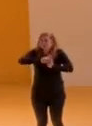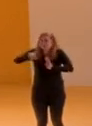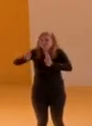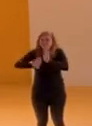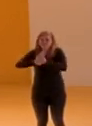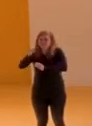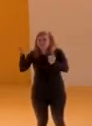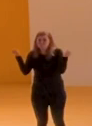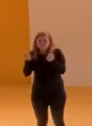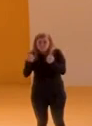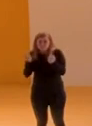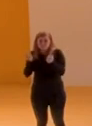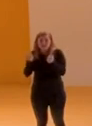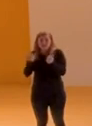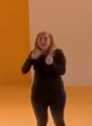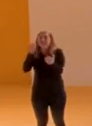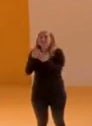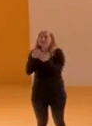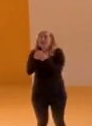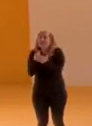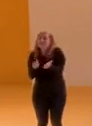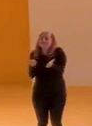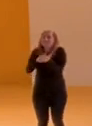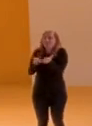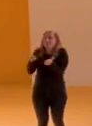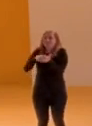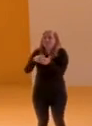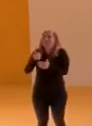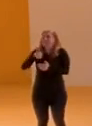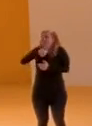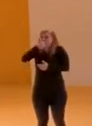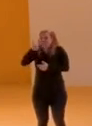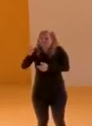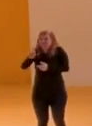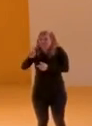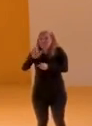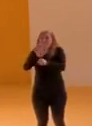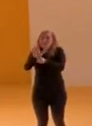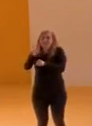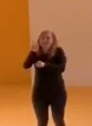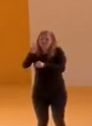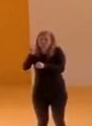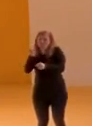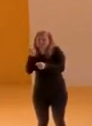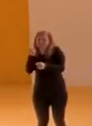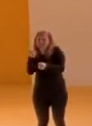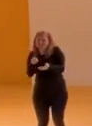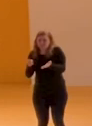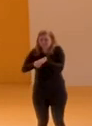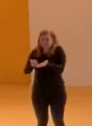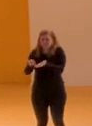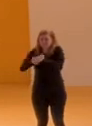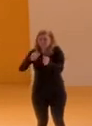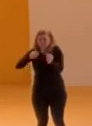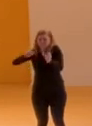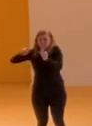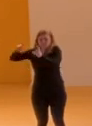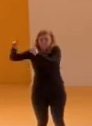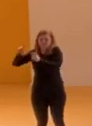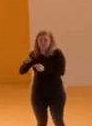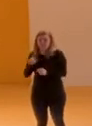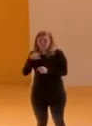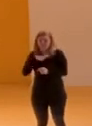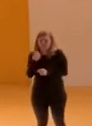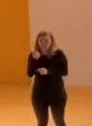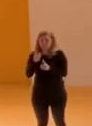hiperinflacja że ceny się podwajały nawet nieco dobę tylko co 15 godzin średnio w pewnym